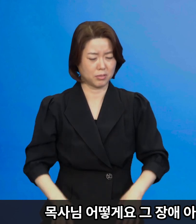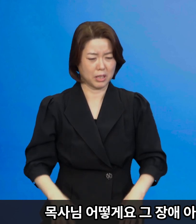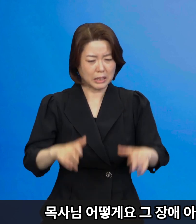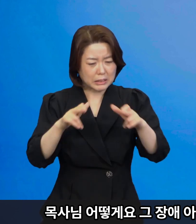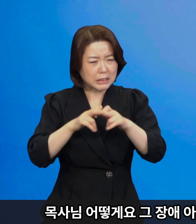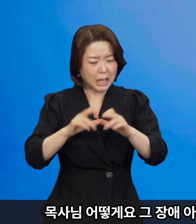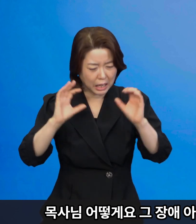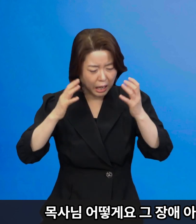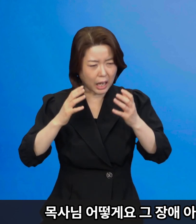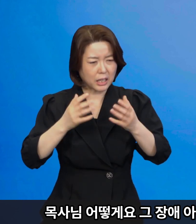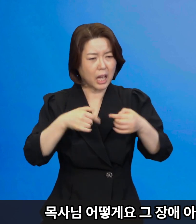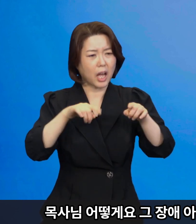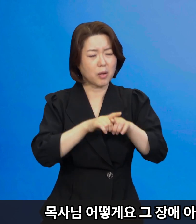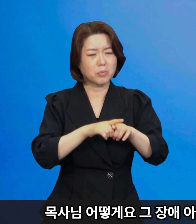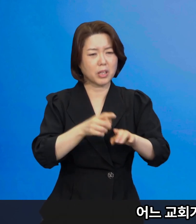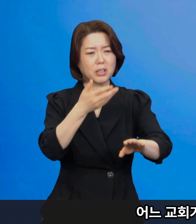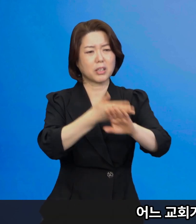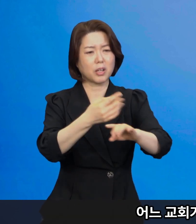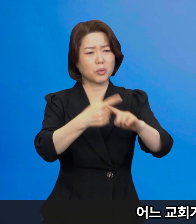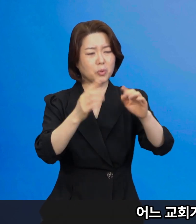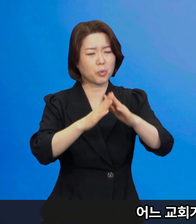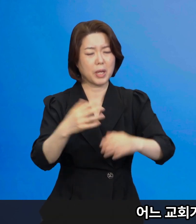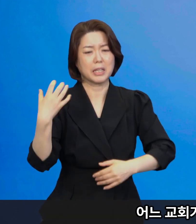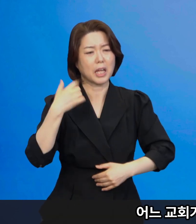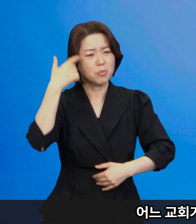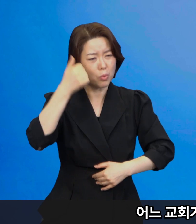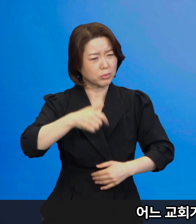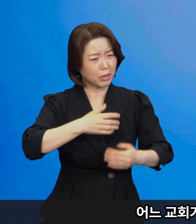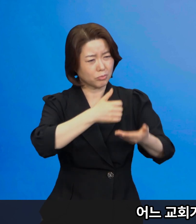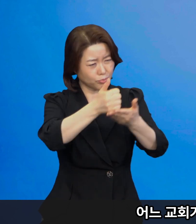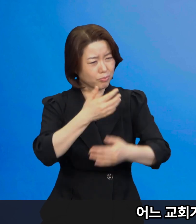데리고 목회 나갈 수 있겠어요? 어느 교회가